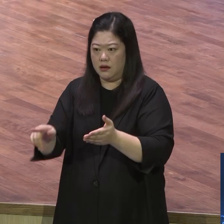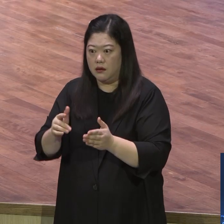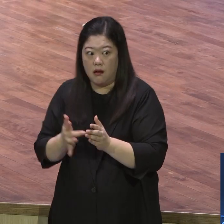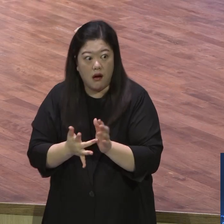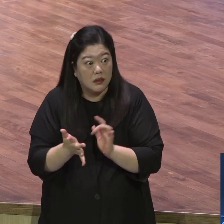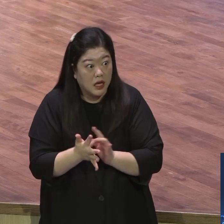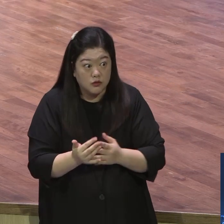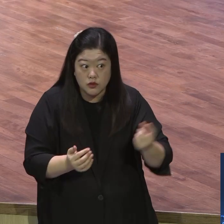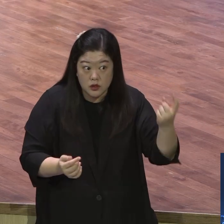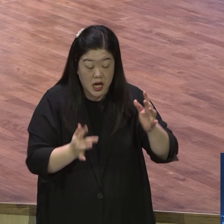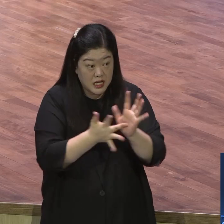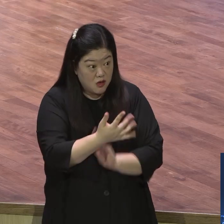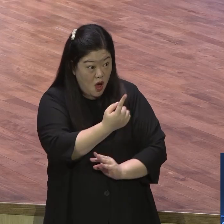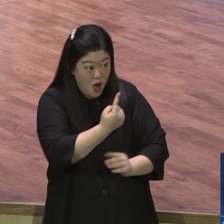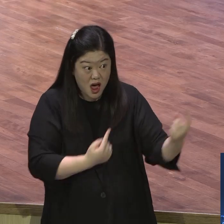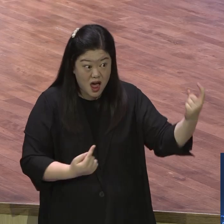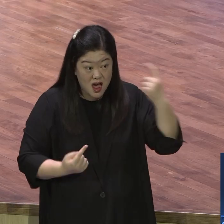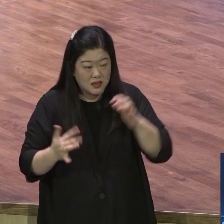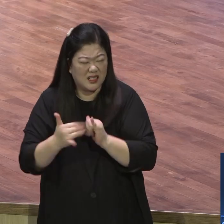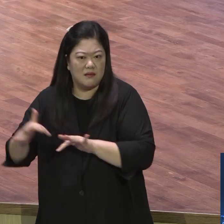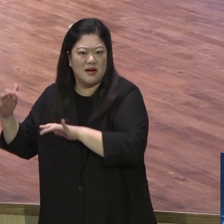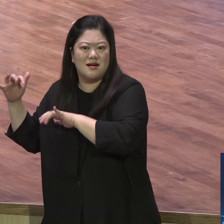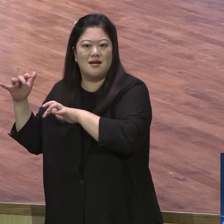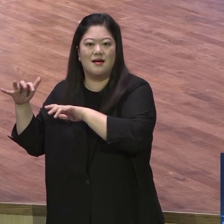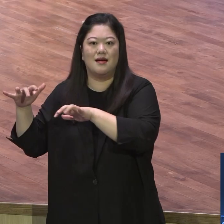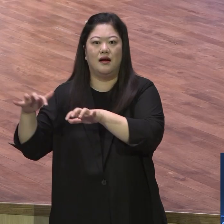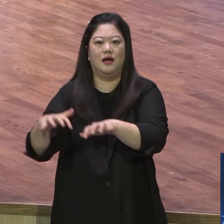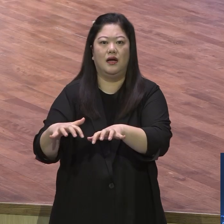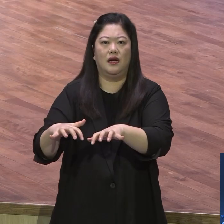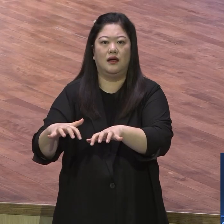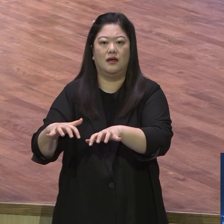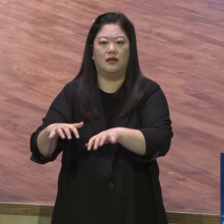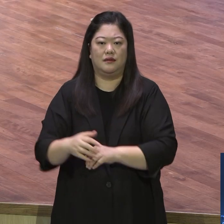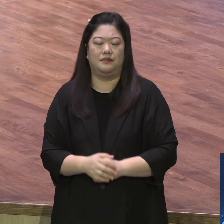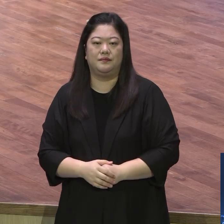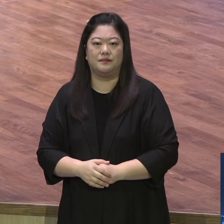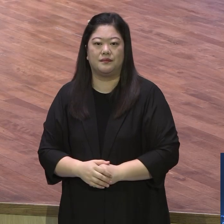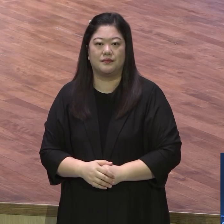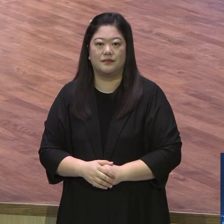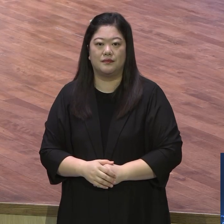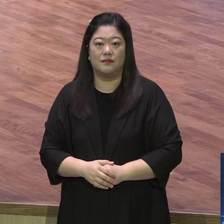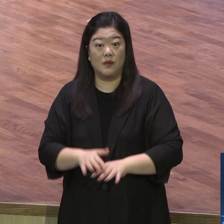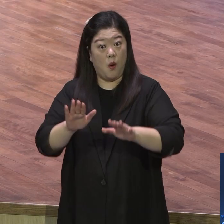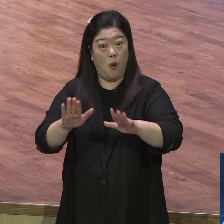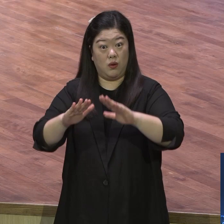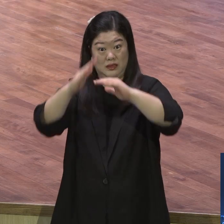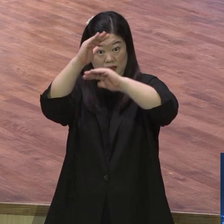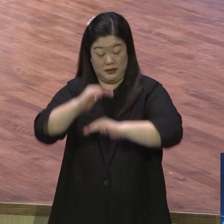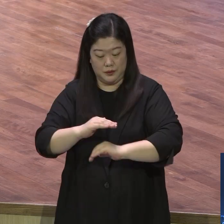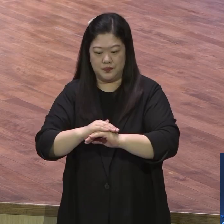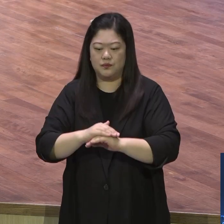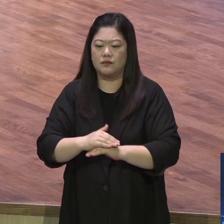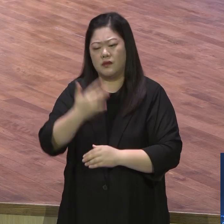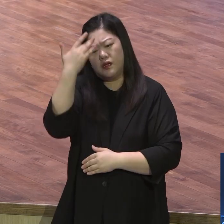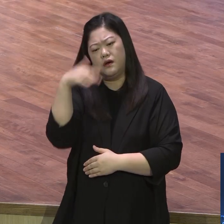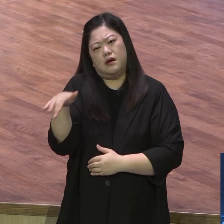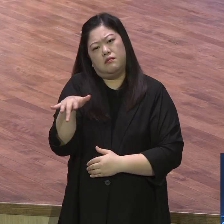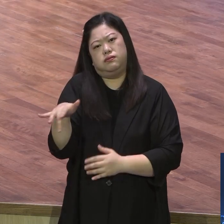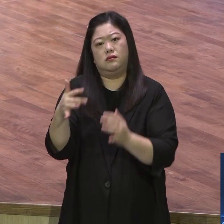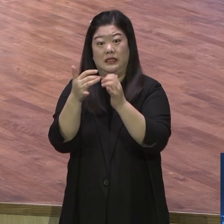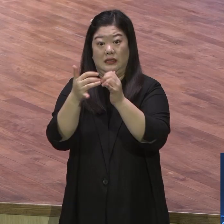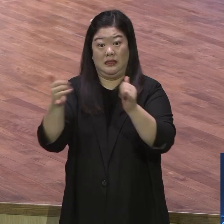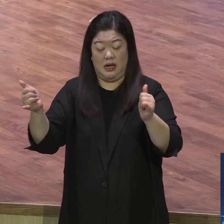몰려왔어요 본문에 보니까 심상의 눈 정풍병자를 사람들이 데리고 왔다라고